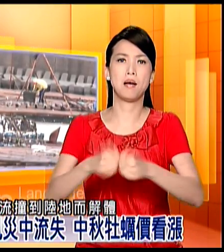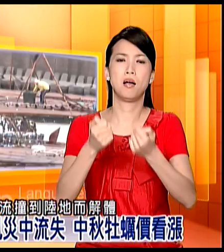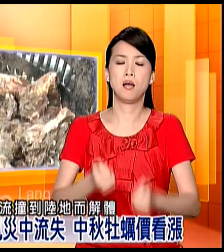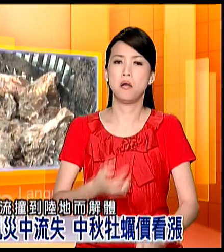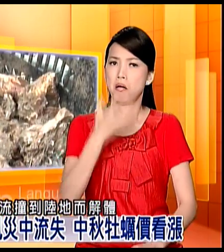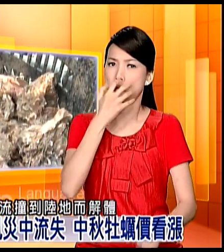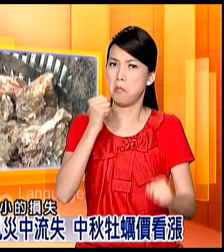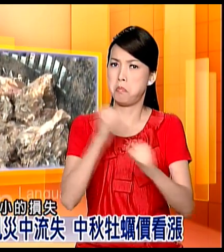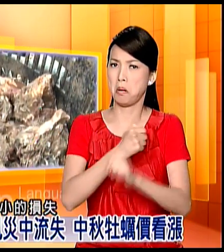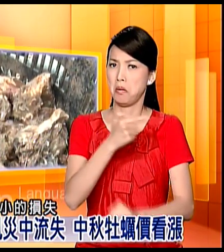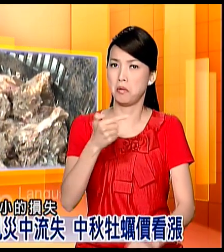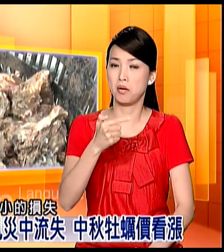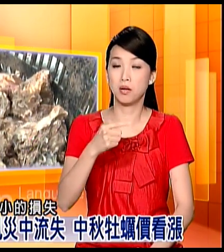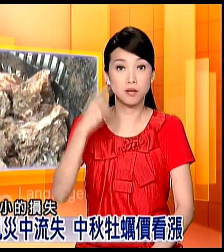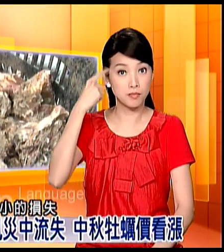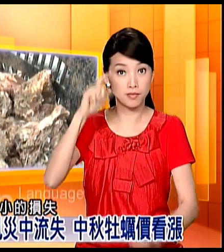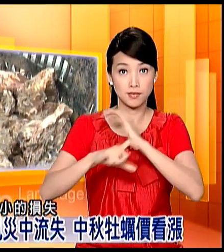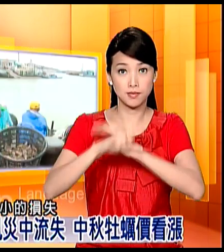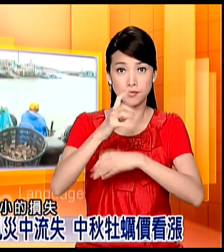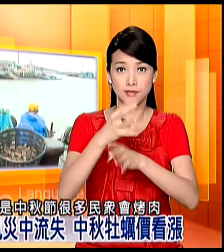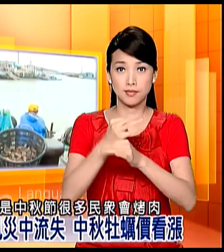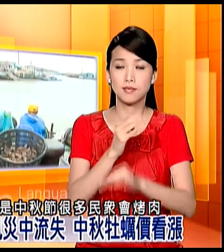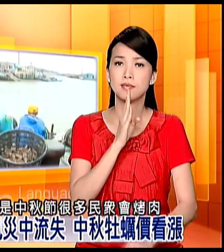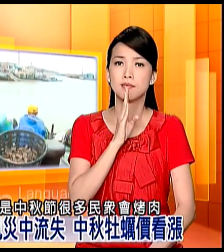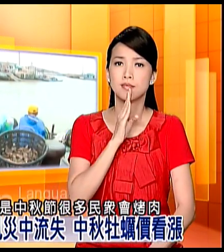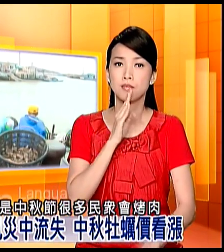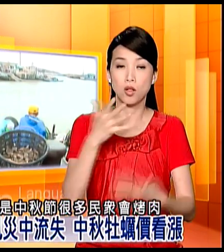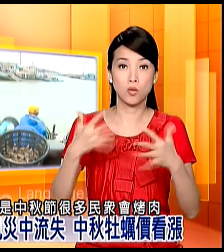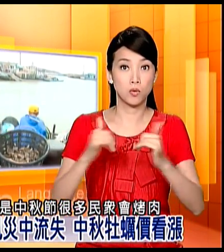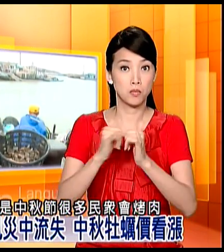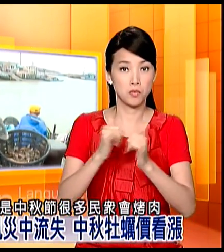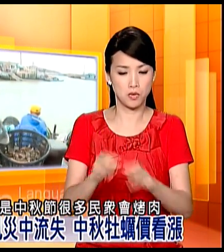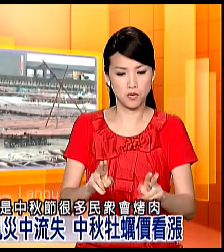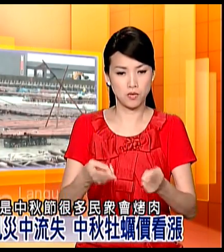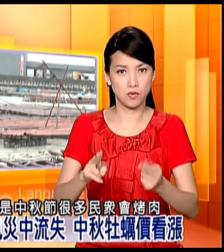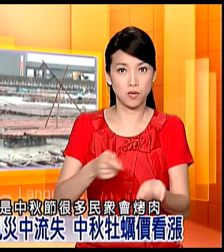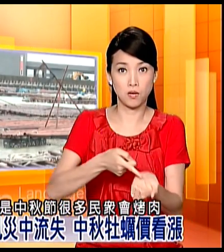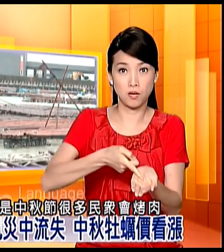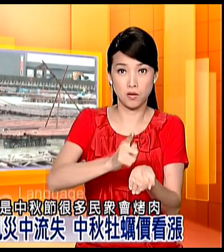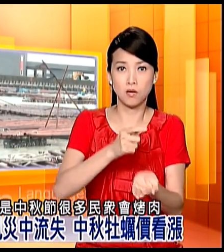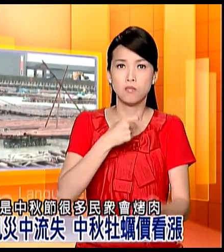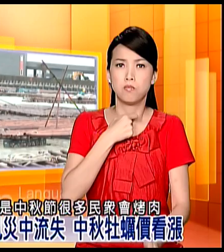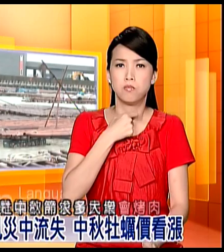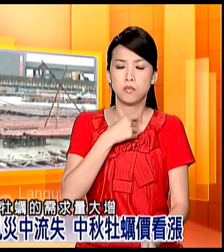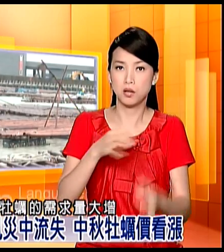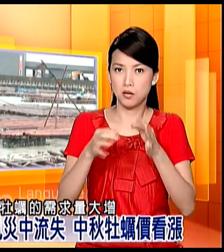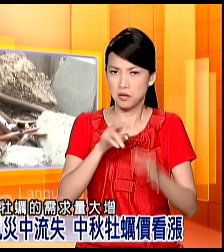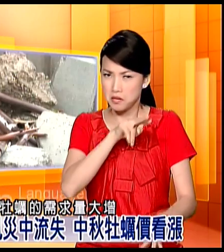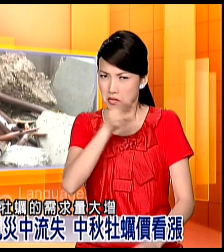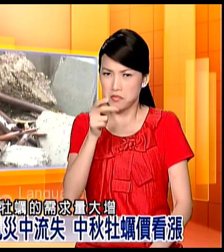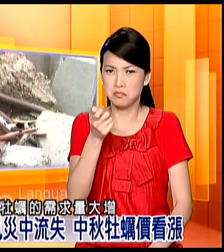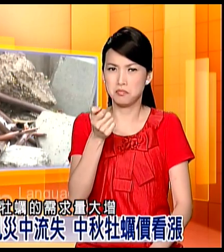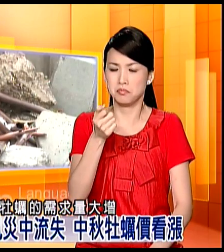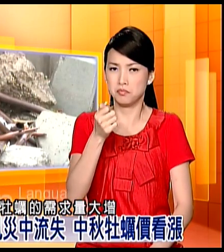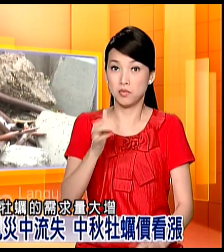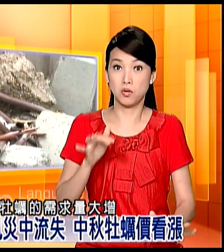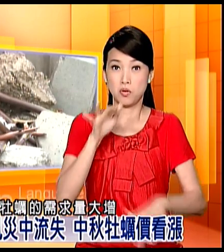体，造成不小的损失。马上就是中秋节，很多民众会烤肉，市场上牡蛎的需求量大